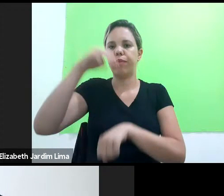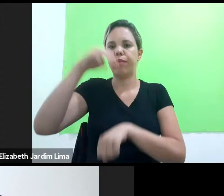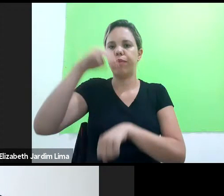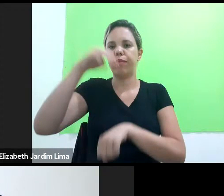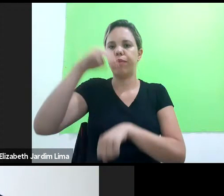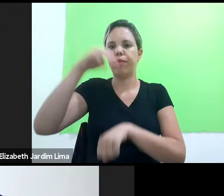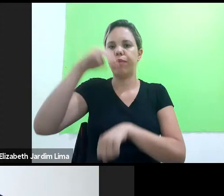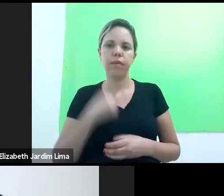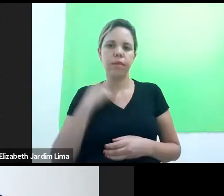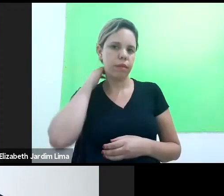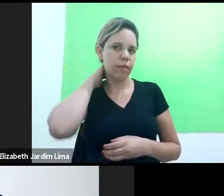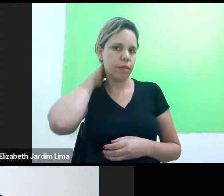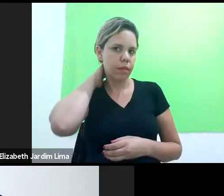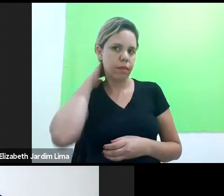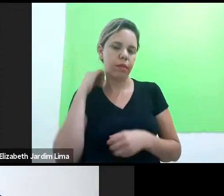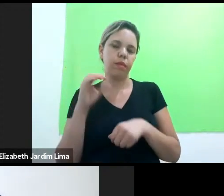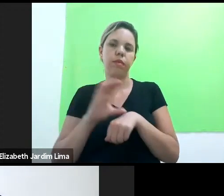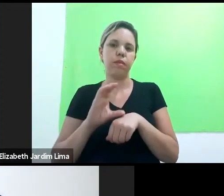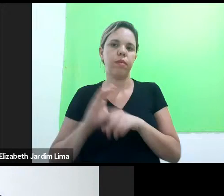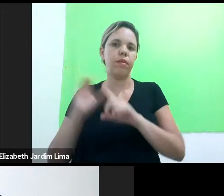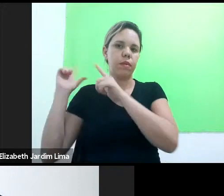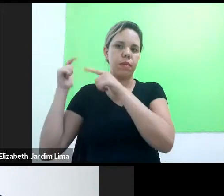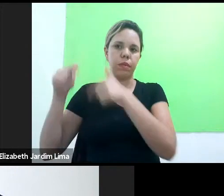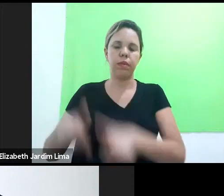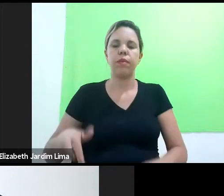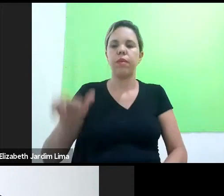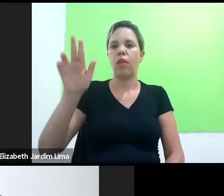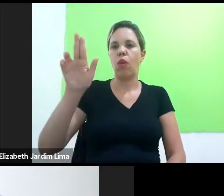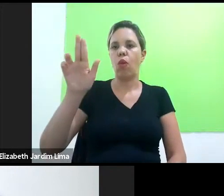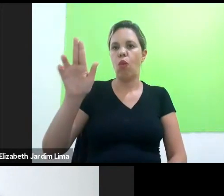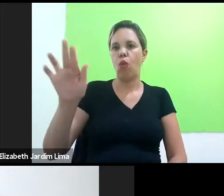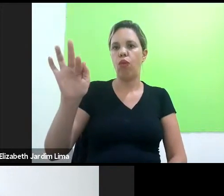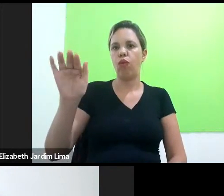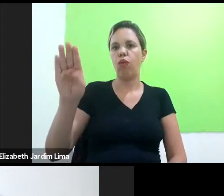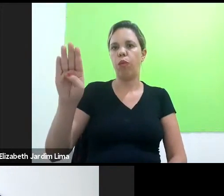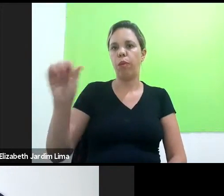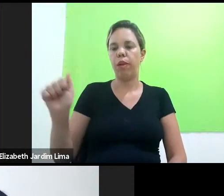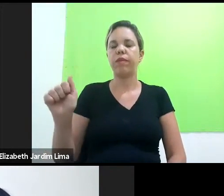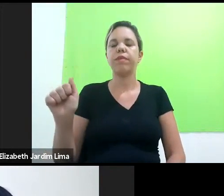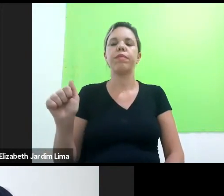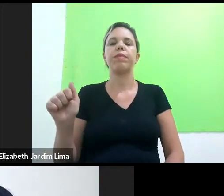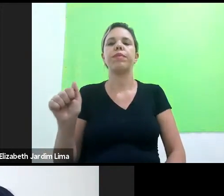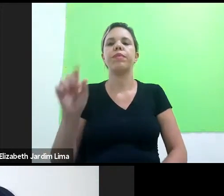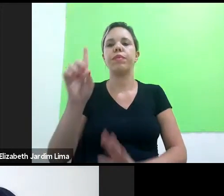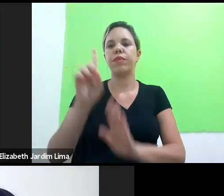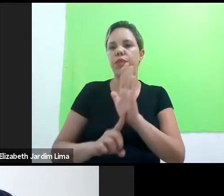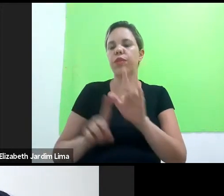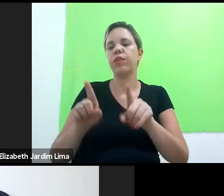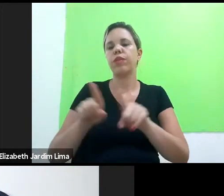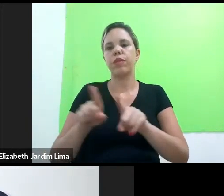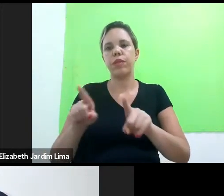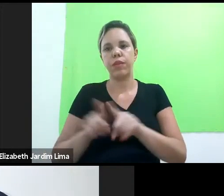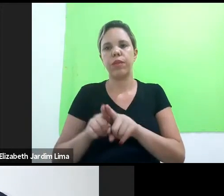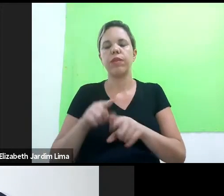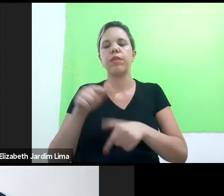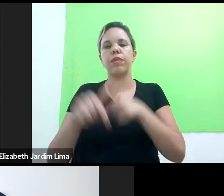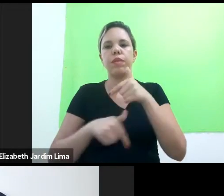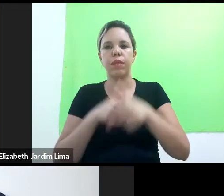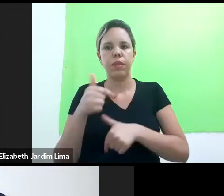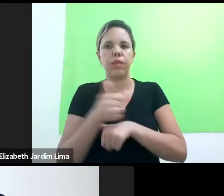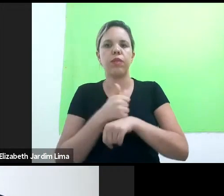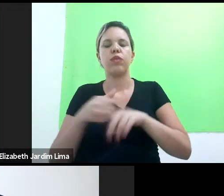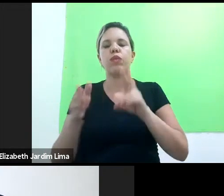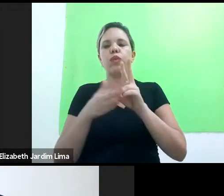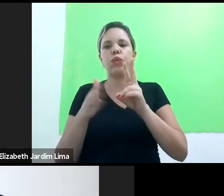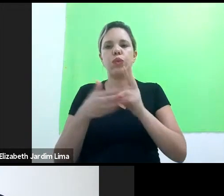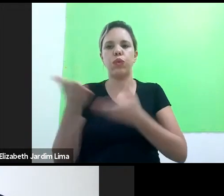Povos e Comunidades Tradicionais pela UFBA, bacharel em Direito pela UFBA, assessora jurídica das organizações indígenas,